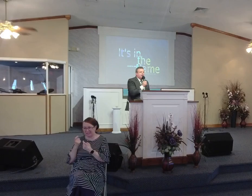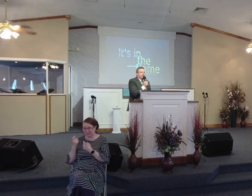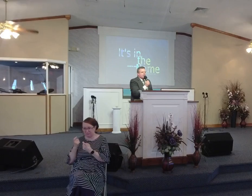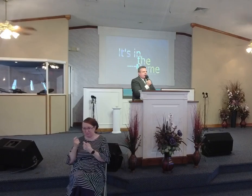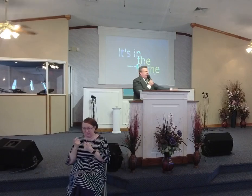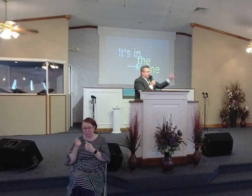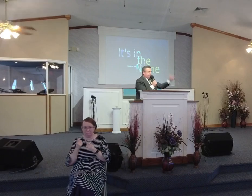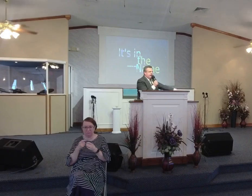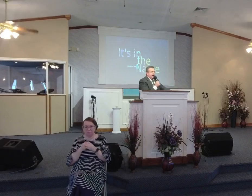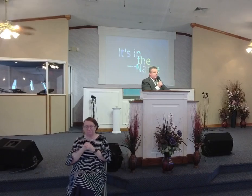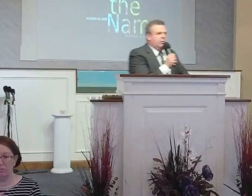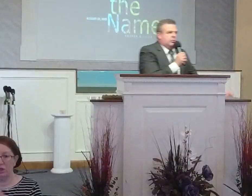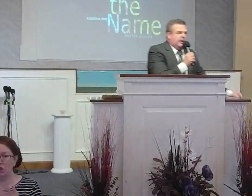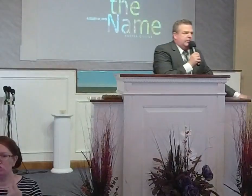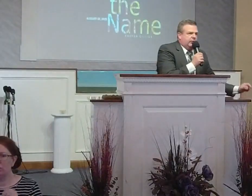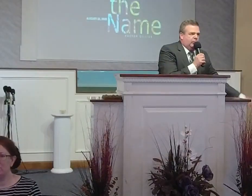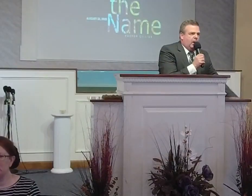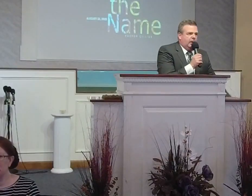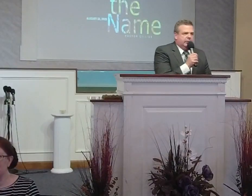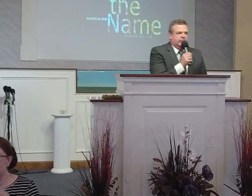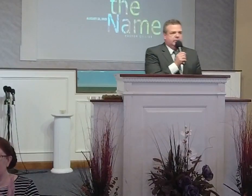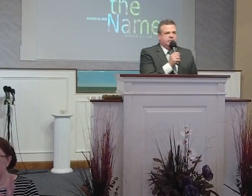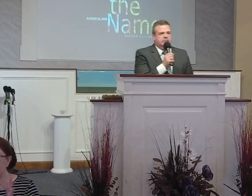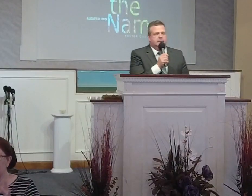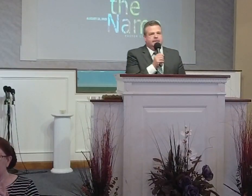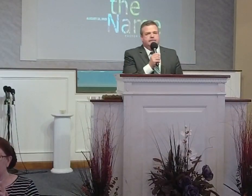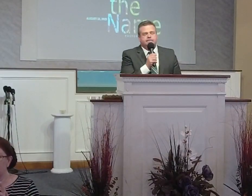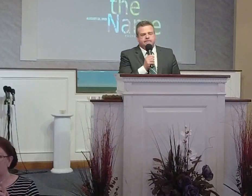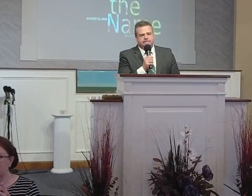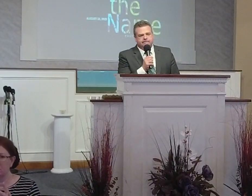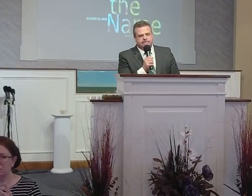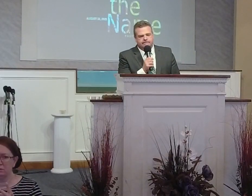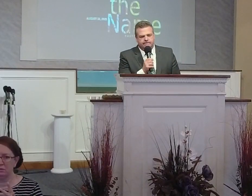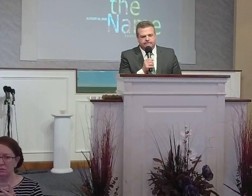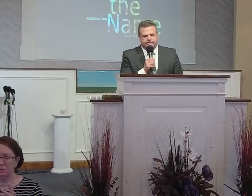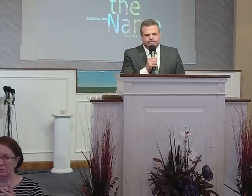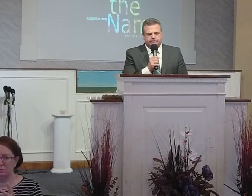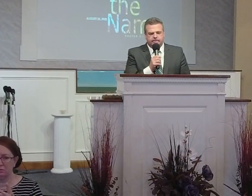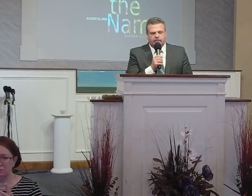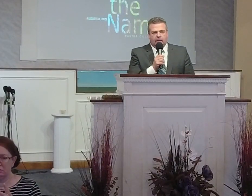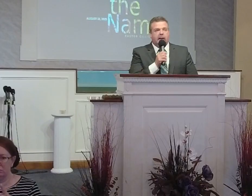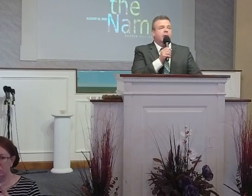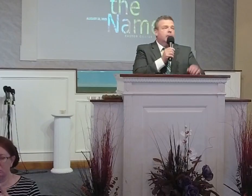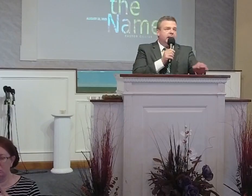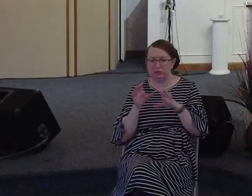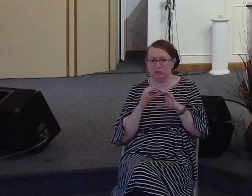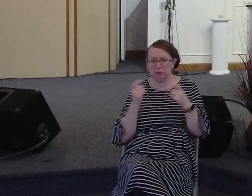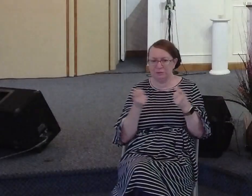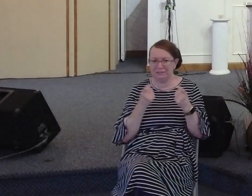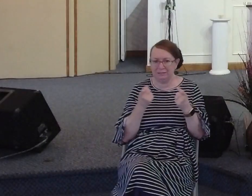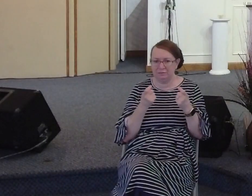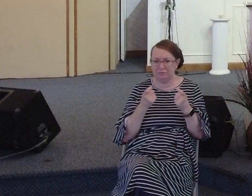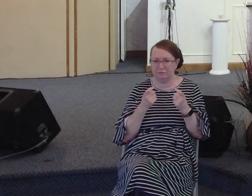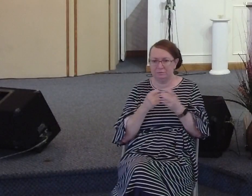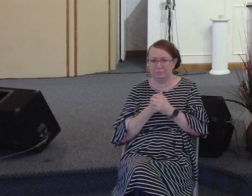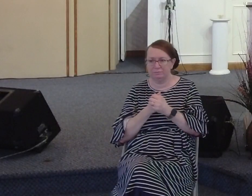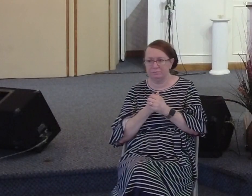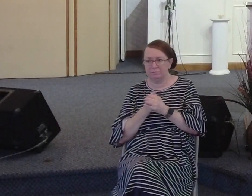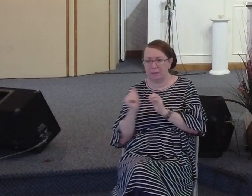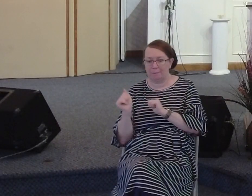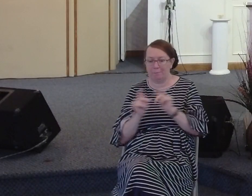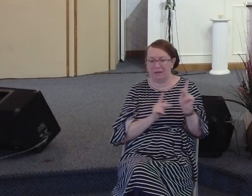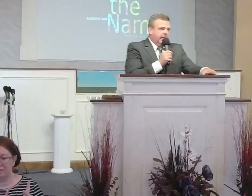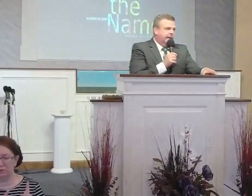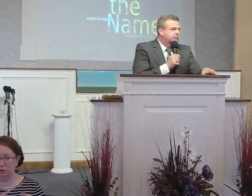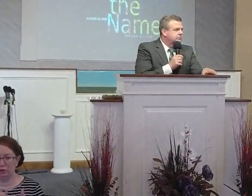Ese desastre viene de lo más profundo del infierno, tratando de cambiar lo que fue Jesús. Ahora voy a